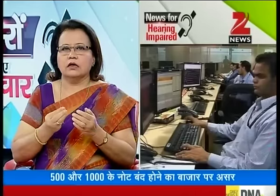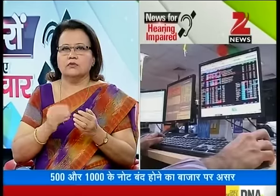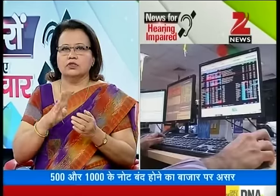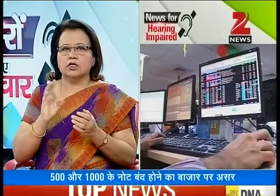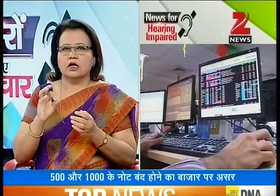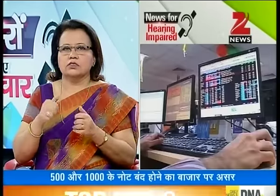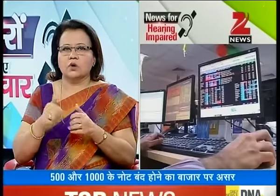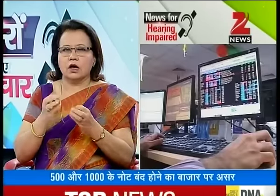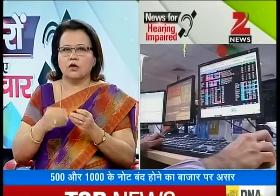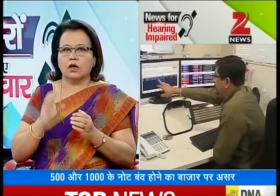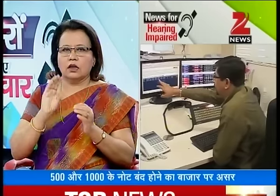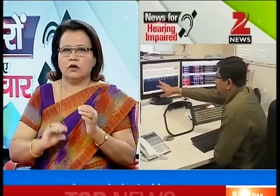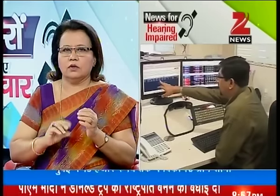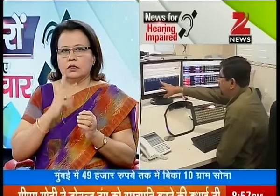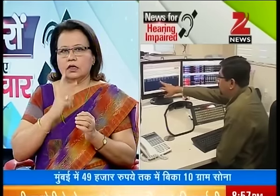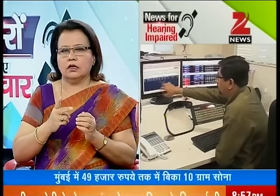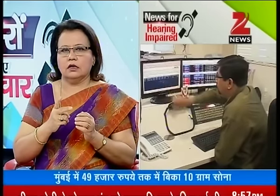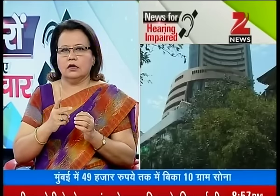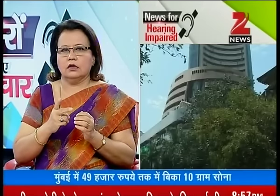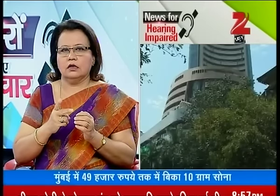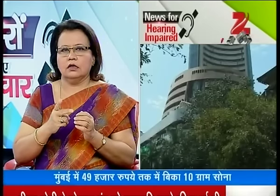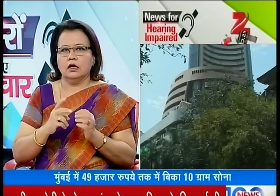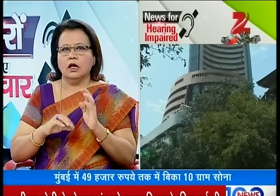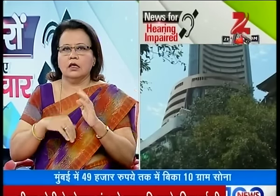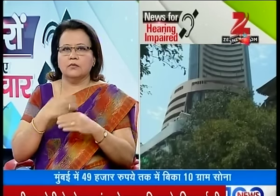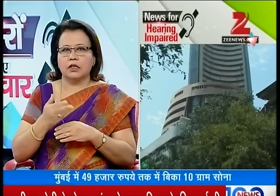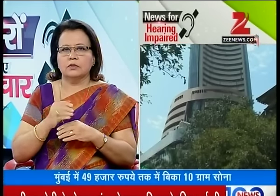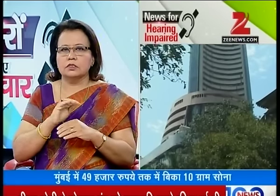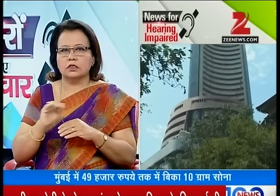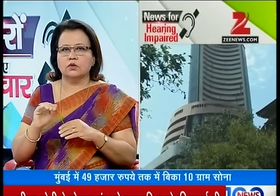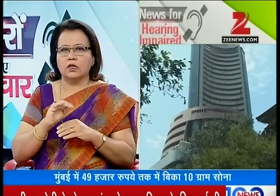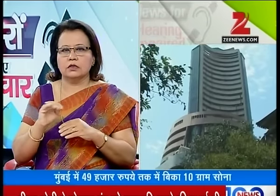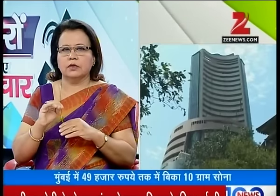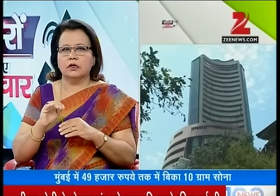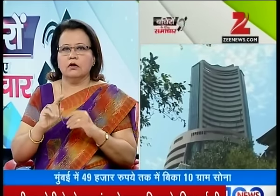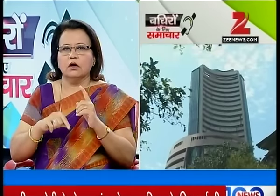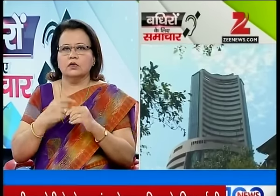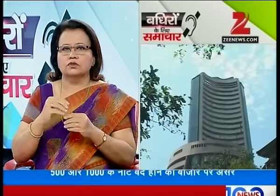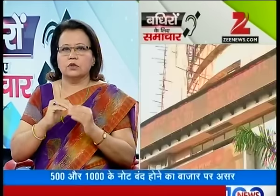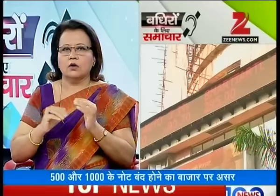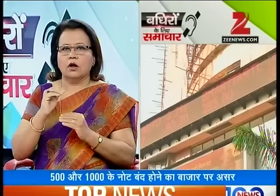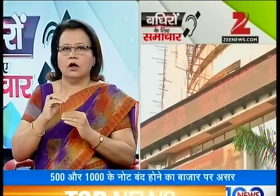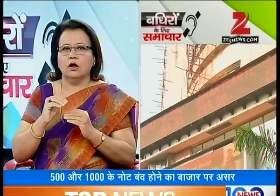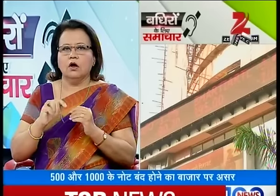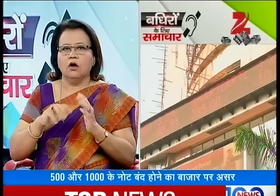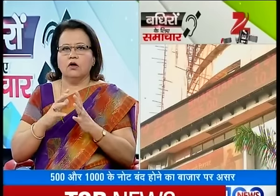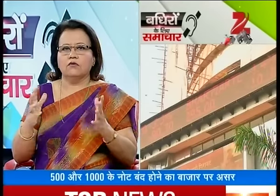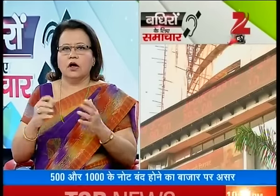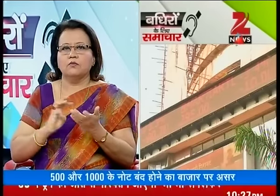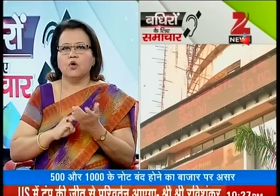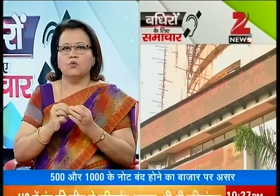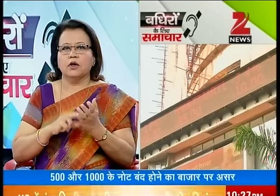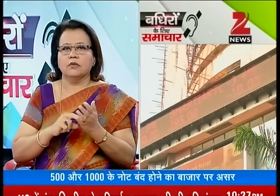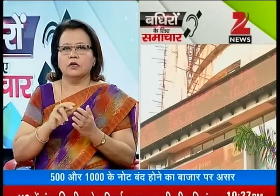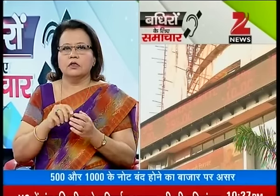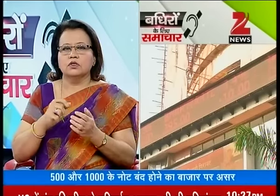करीब 400 अंकों की गिरावट के साथ दर्ज किया गया। हालांकि बाद में स्थिति थोड़ी संभली, इसमें सुधार हुआ